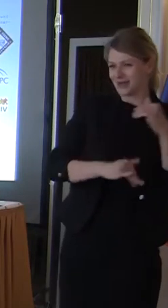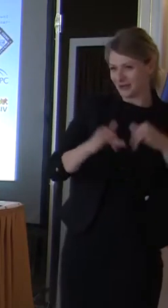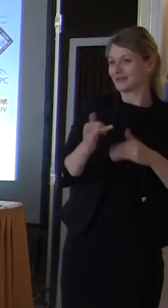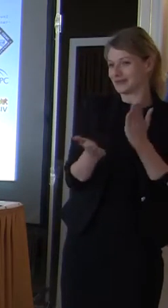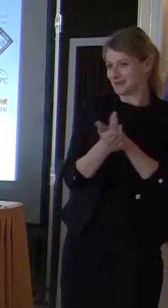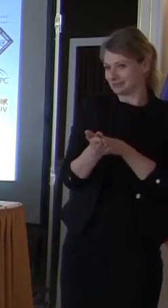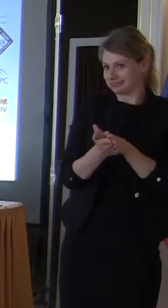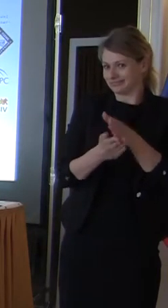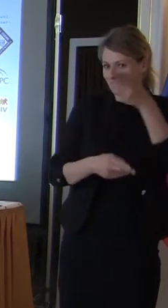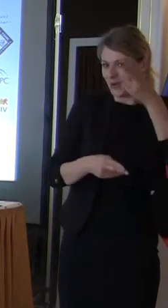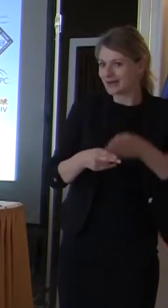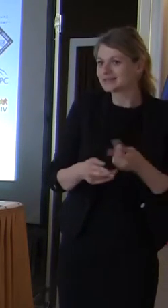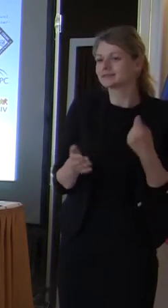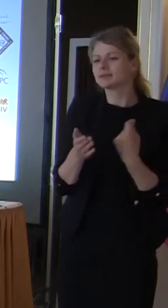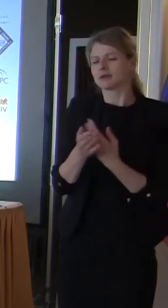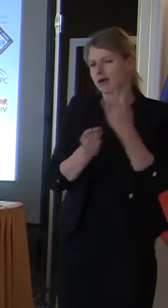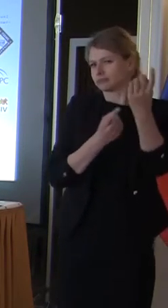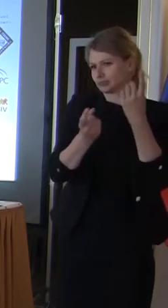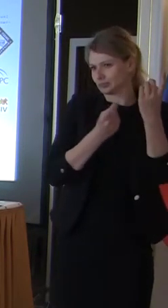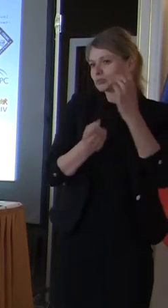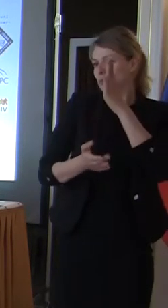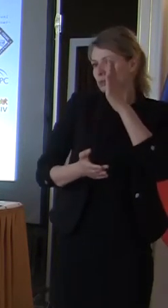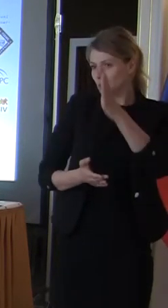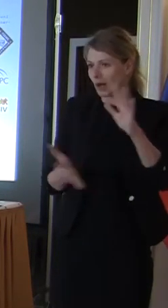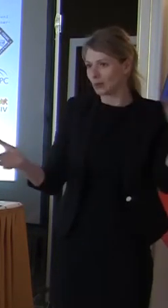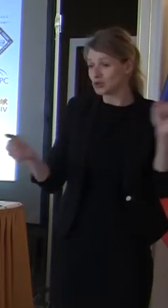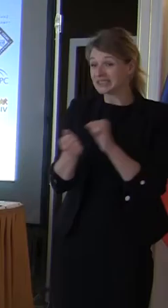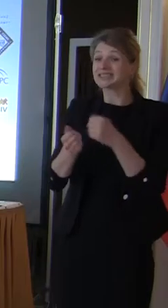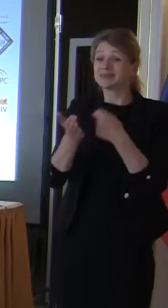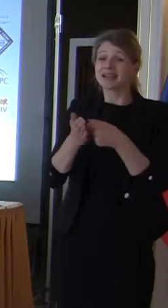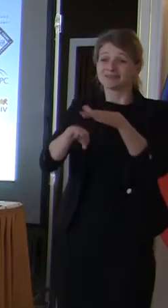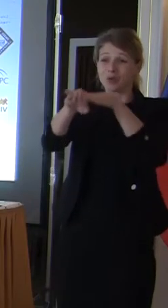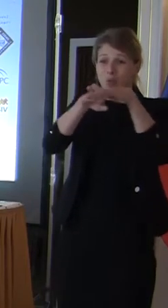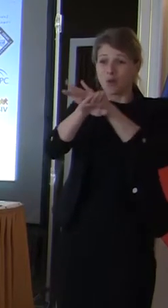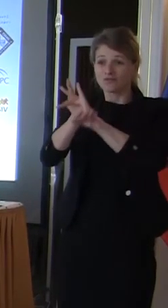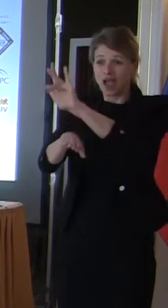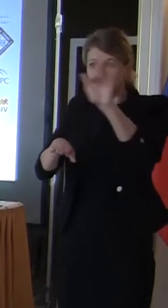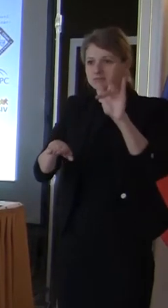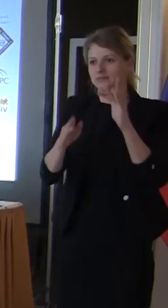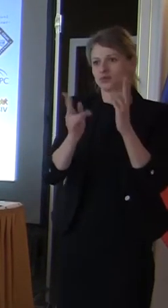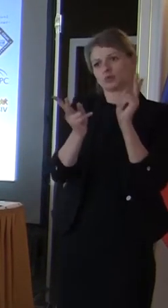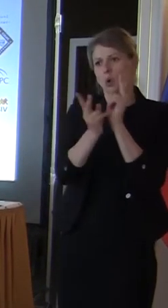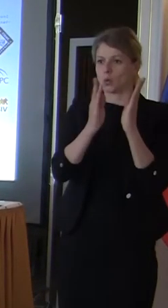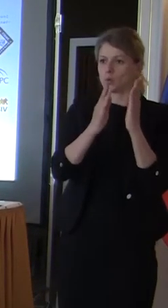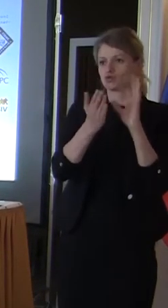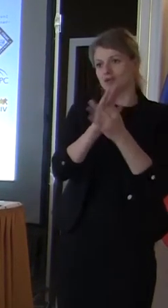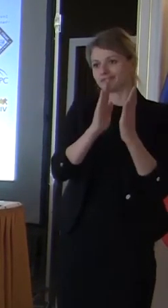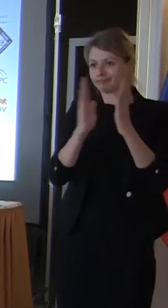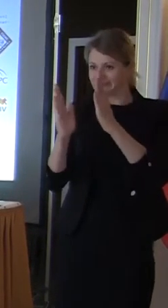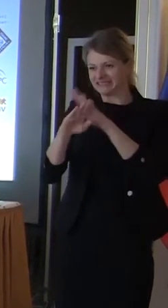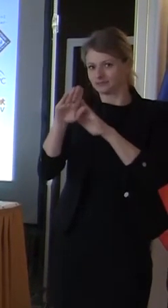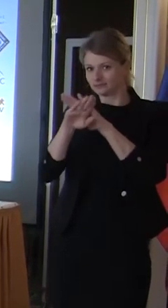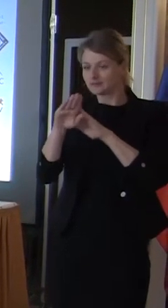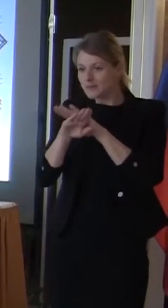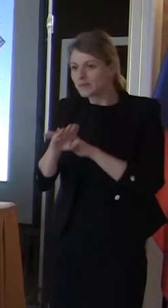čili během chvilky asi dorazí i ostatní kolegové. Omlouvám se za toto zpoždění. My